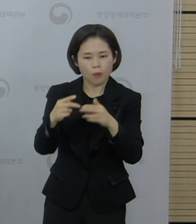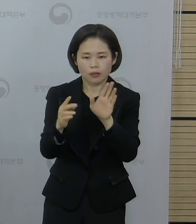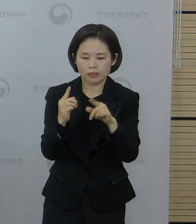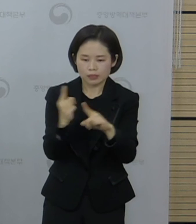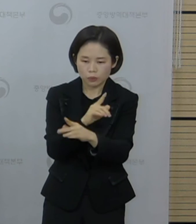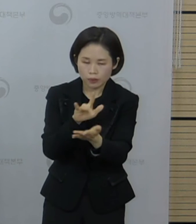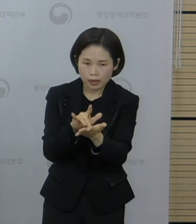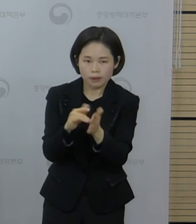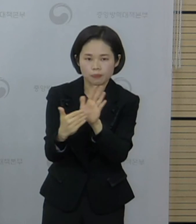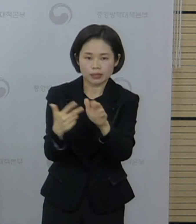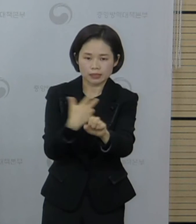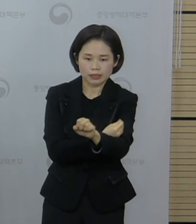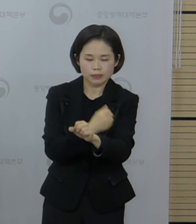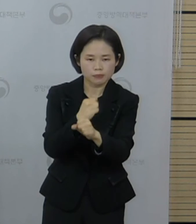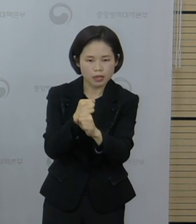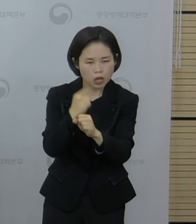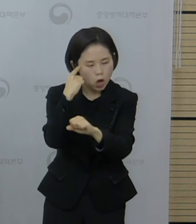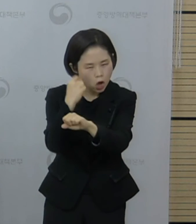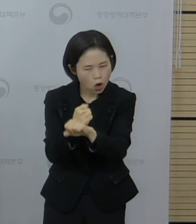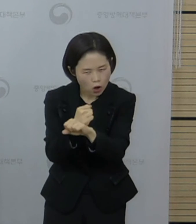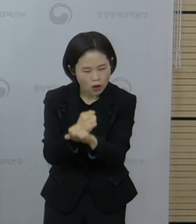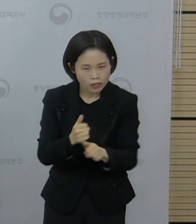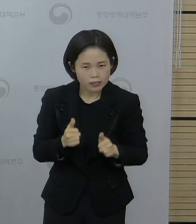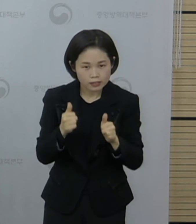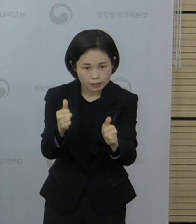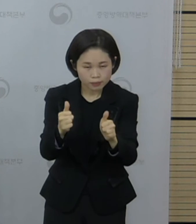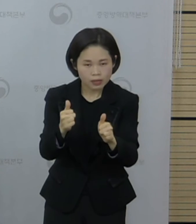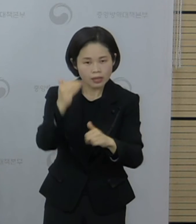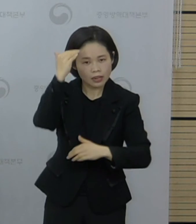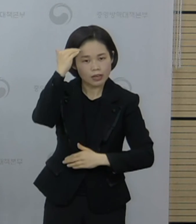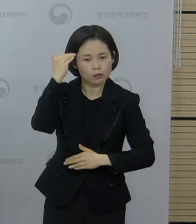국산 치료제도 가시권에 있습니다